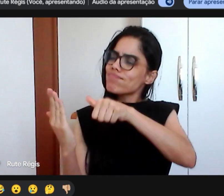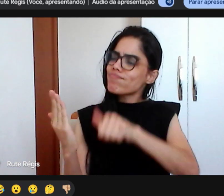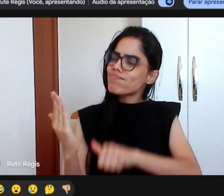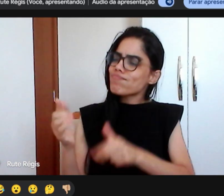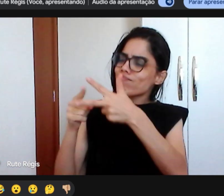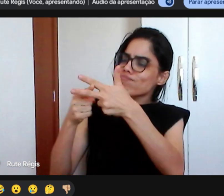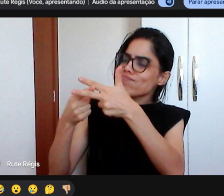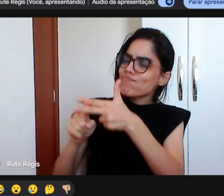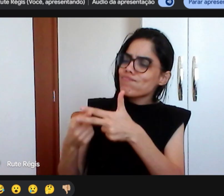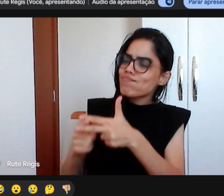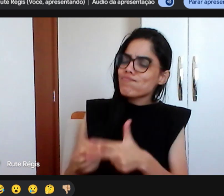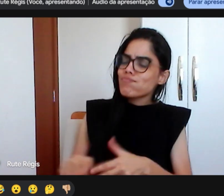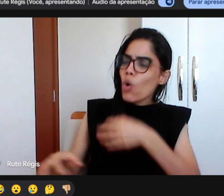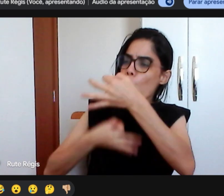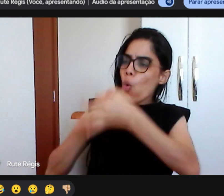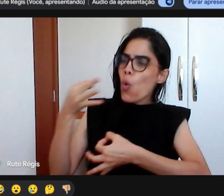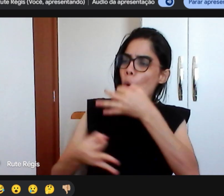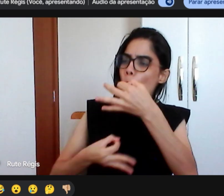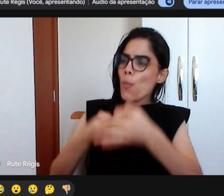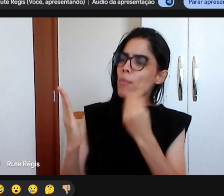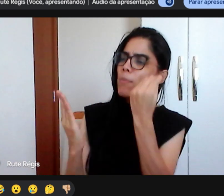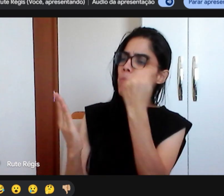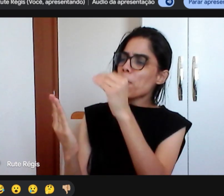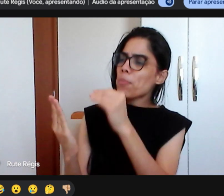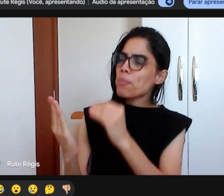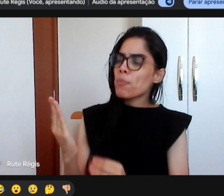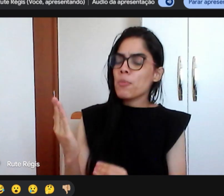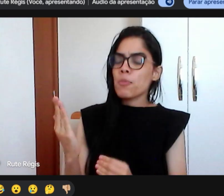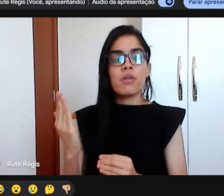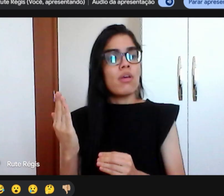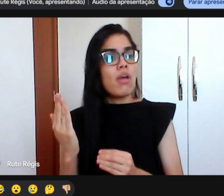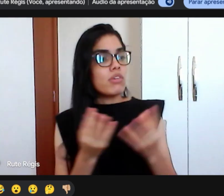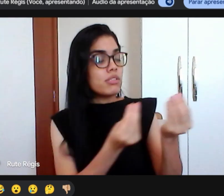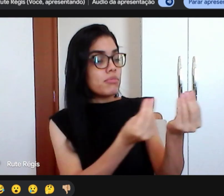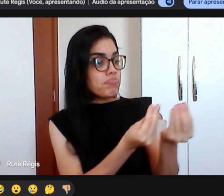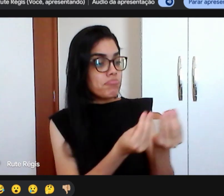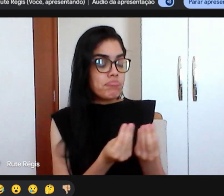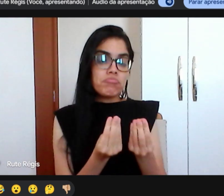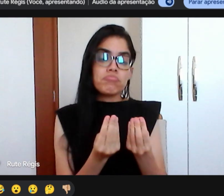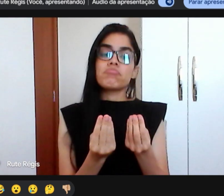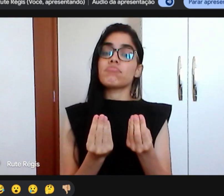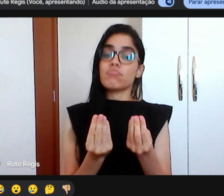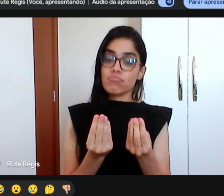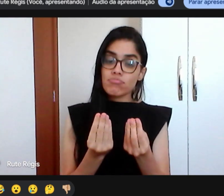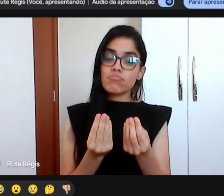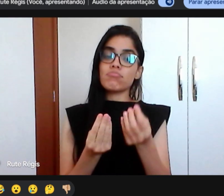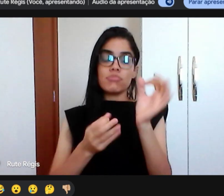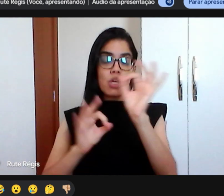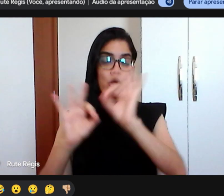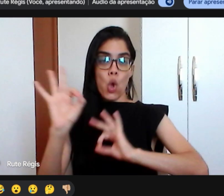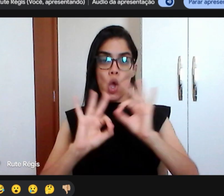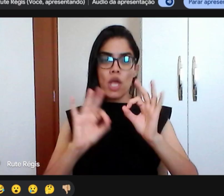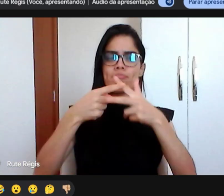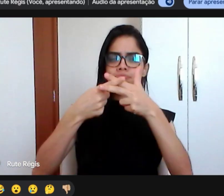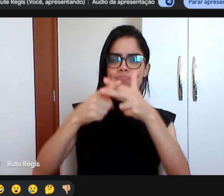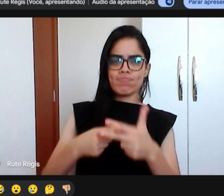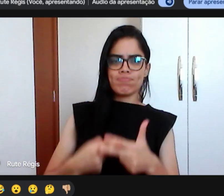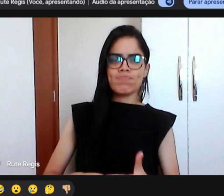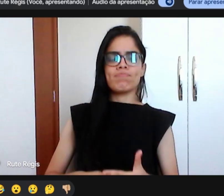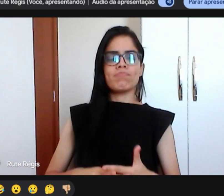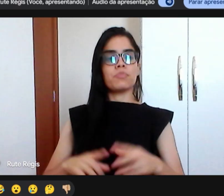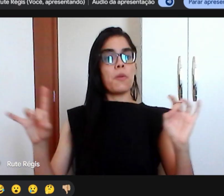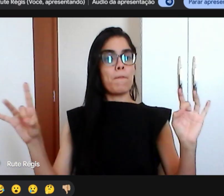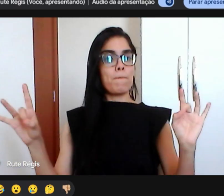o seu pré-projeto e avalie possíveis considerações a serem feitas de melhorias no